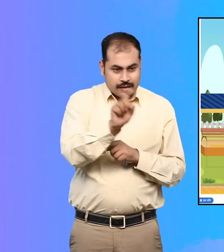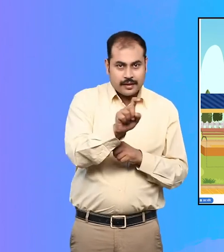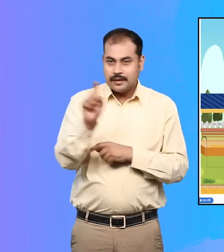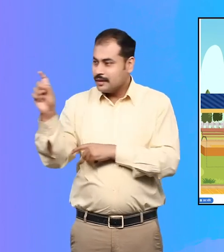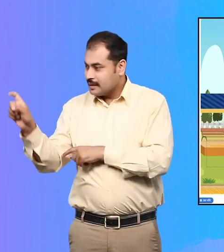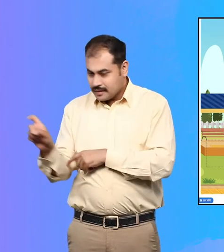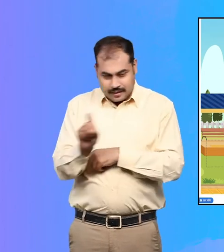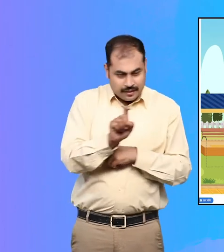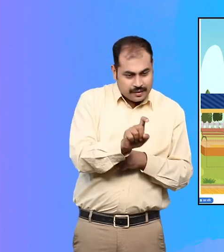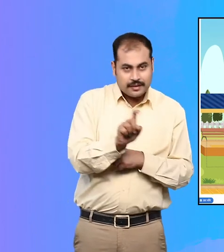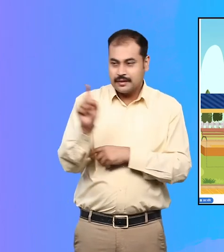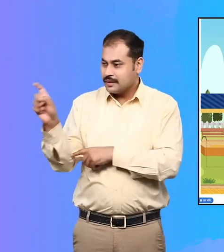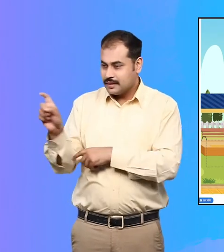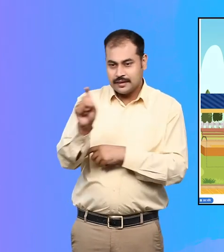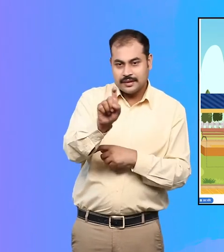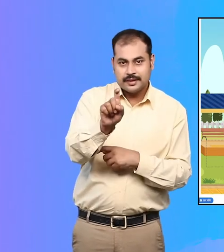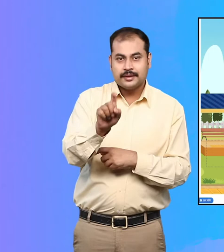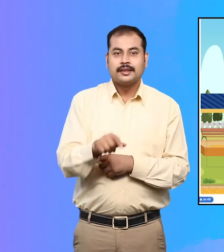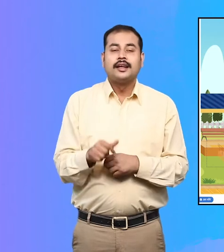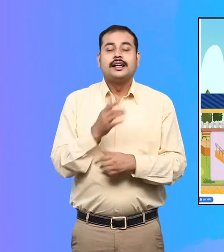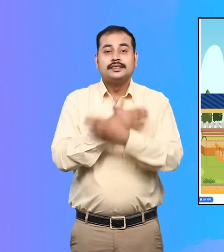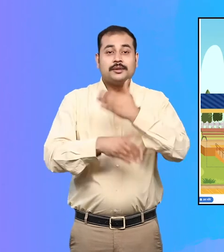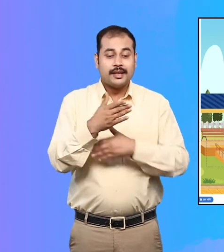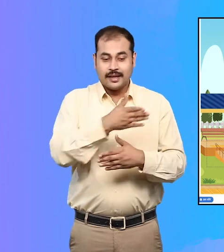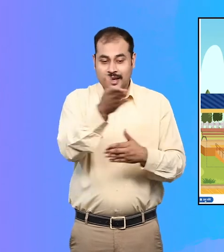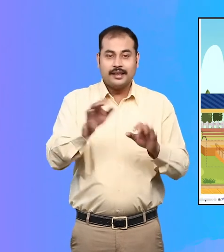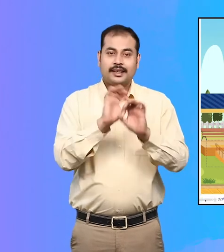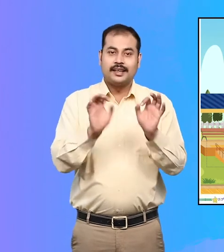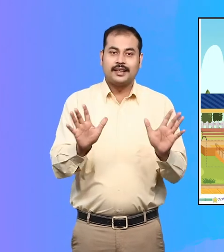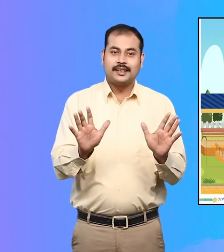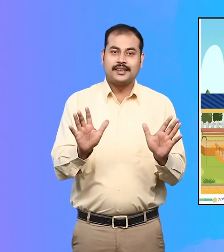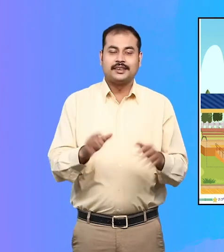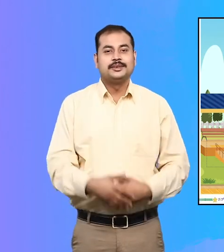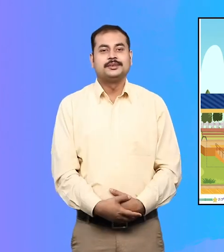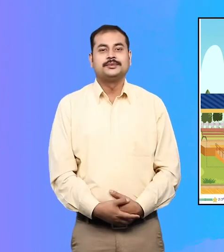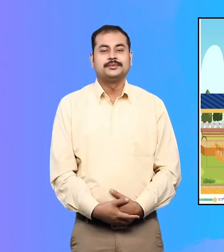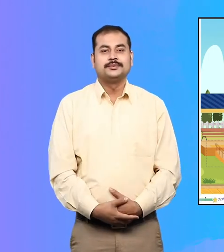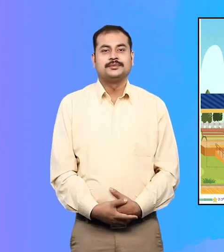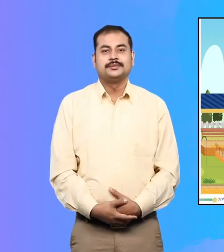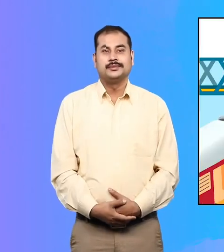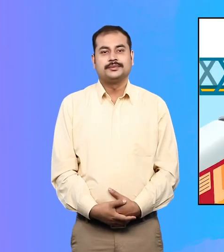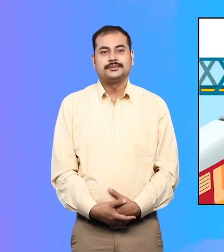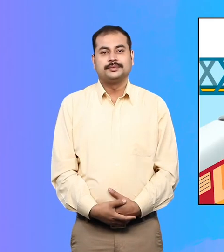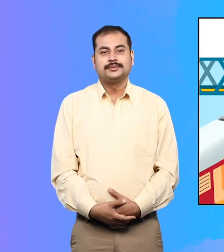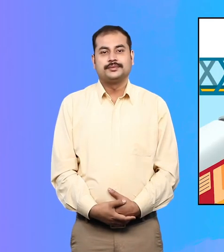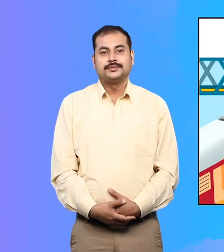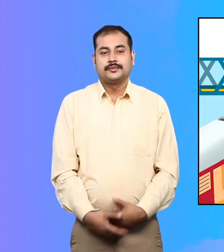एक्सिसिबिलिटी सुविधाओं को खींचें और छोड़ें उत्तर जांच हो यह दृश्य